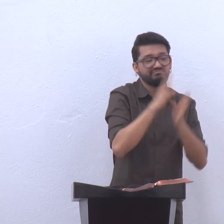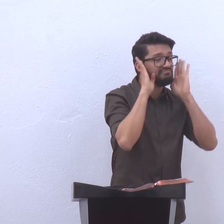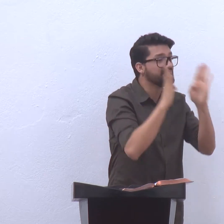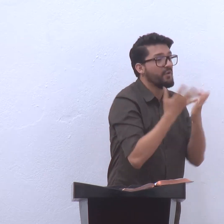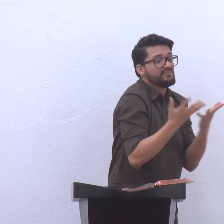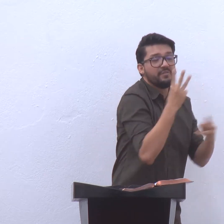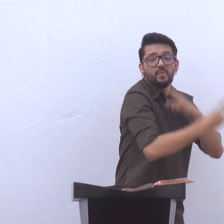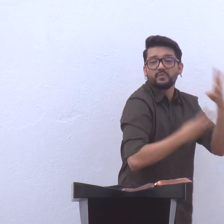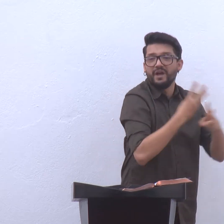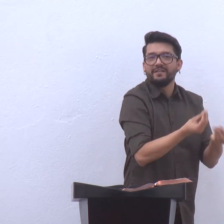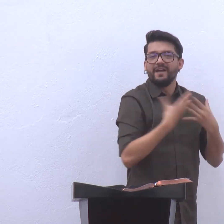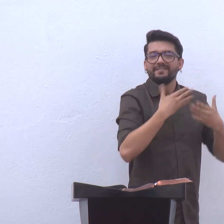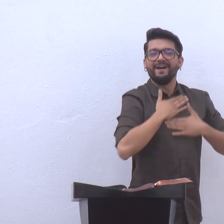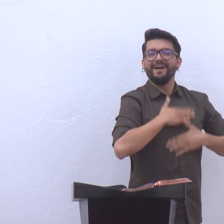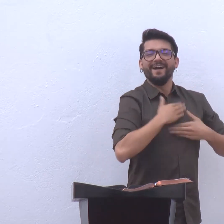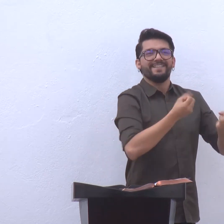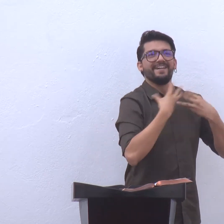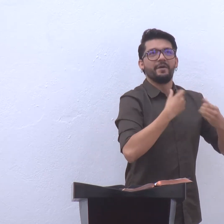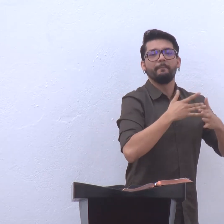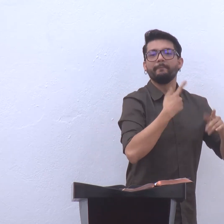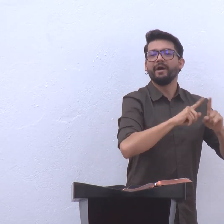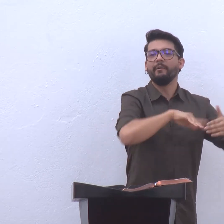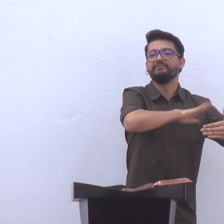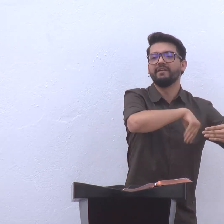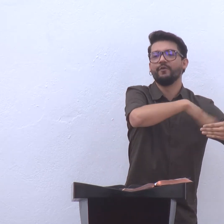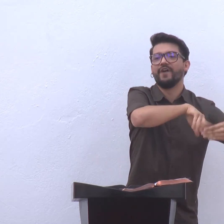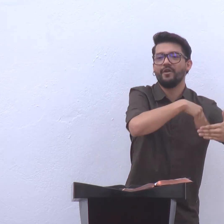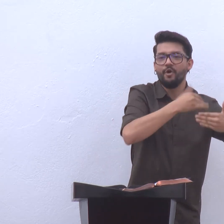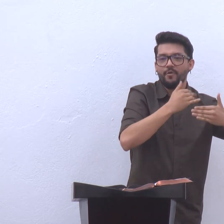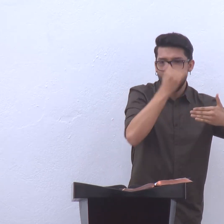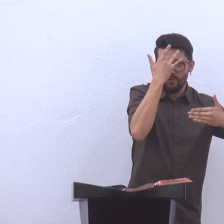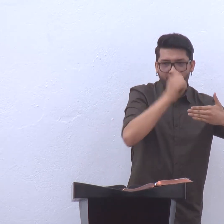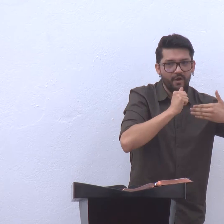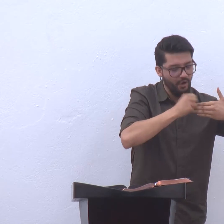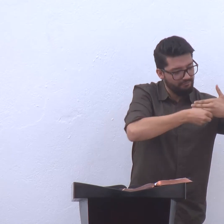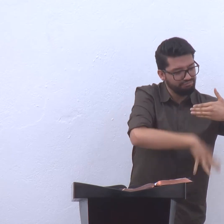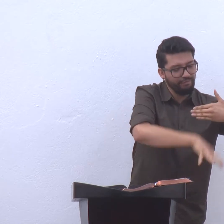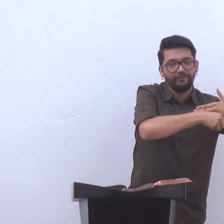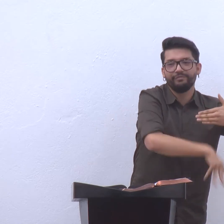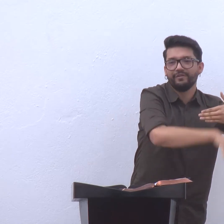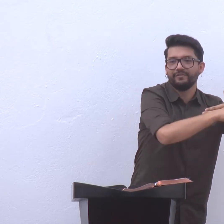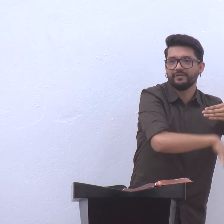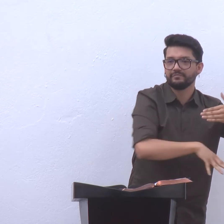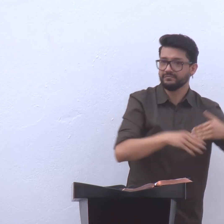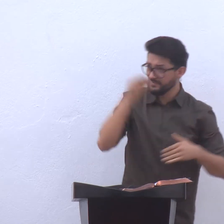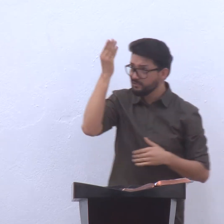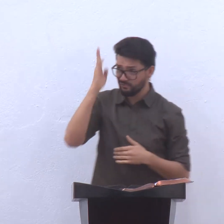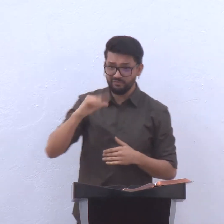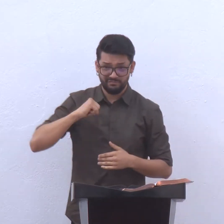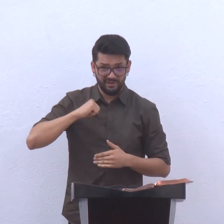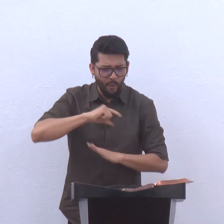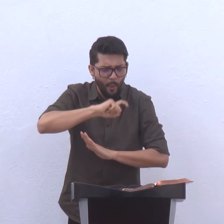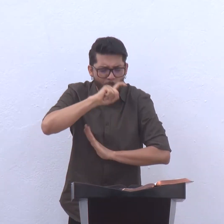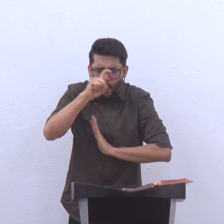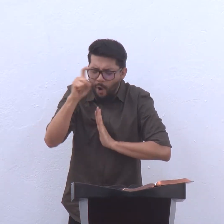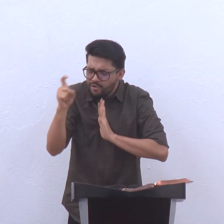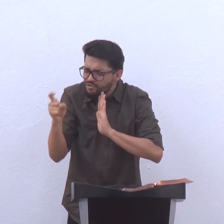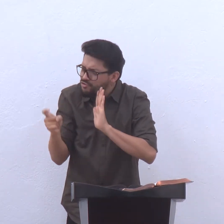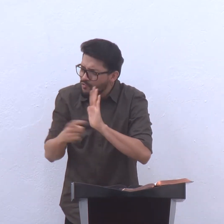Ella decidió alejarse de Dios y buscar en el mundo suplir sus cosas, pero lo que siempre va a tener es vacío porque esas cisternas son